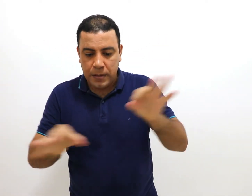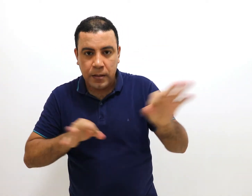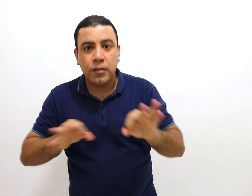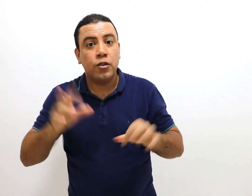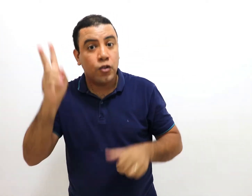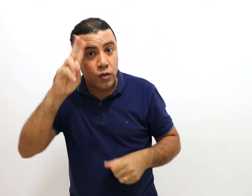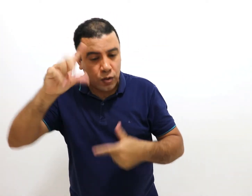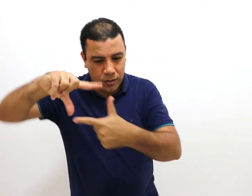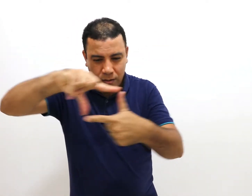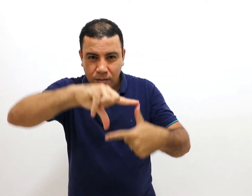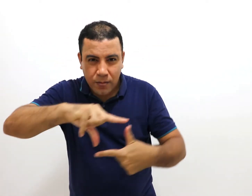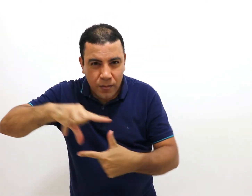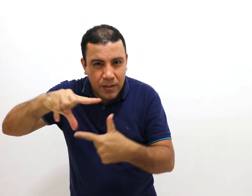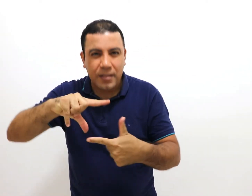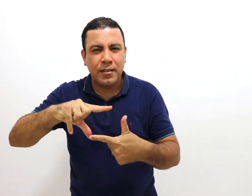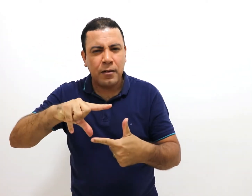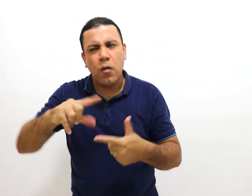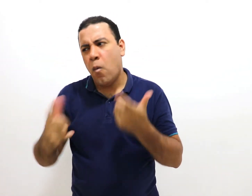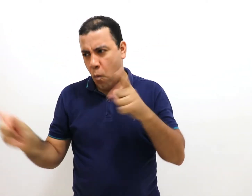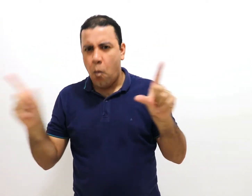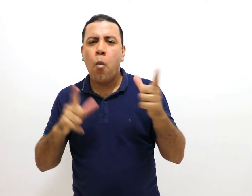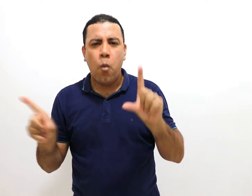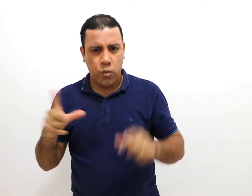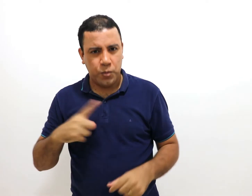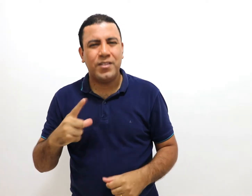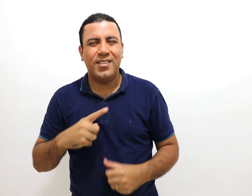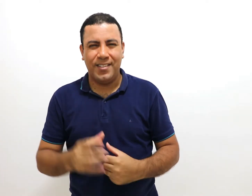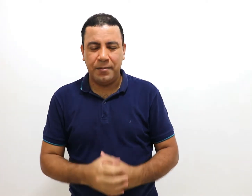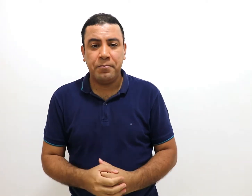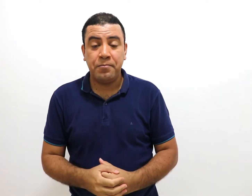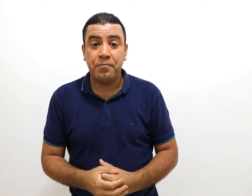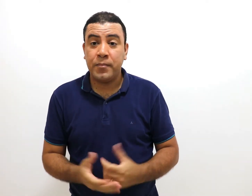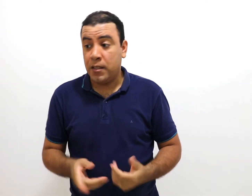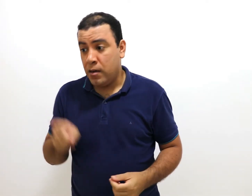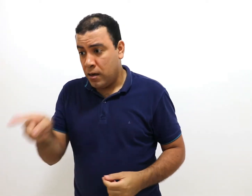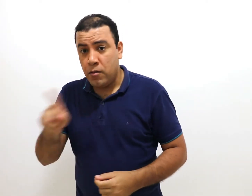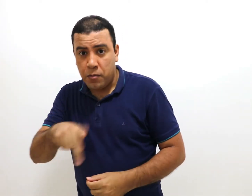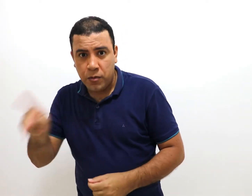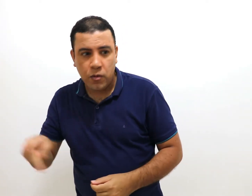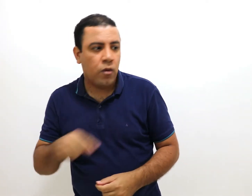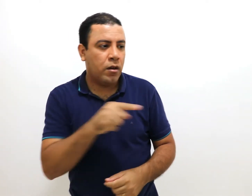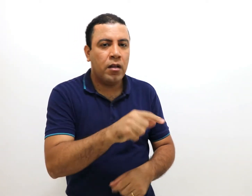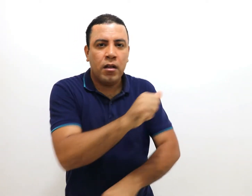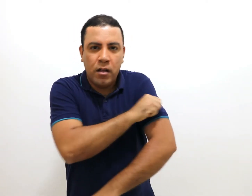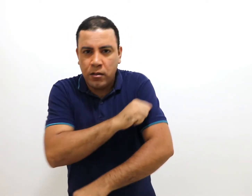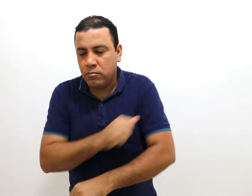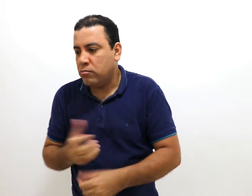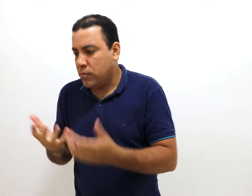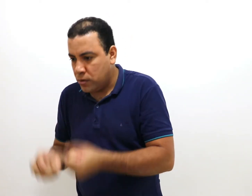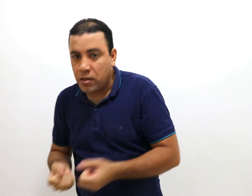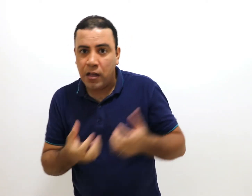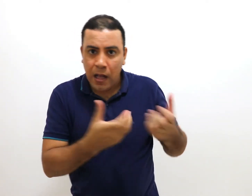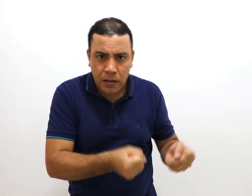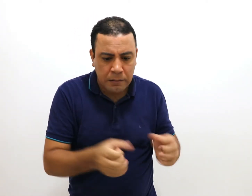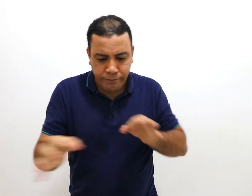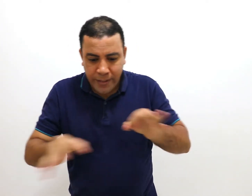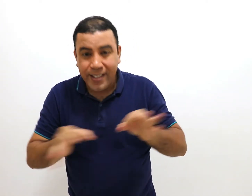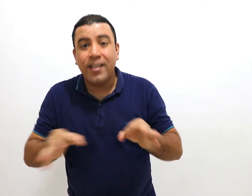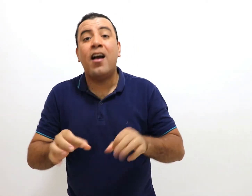mapas e softwares para a construção de histórias em quadrinhos e outras opções. As aplicações podem resultar